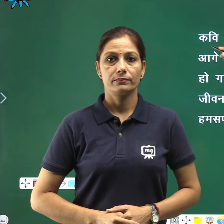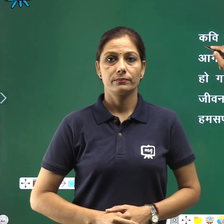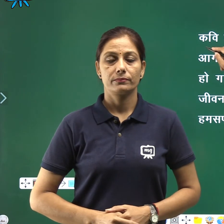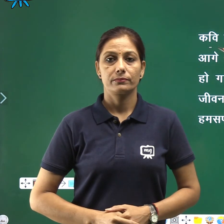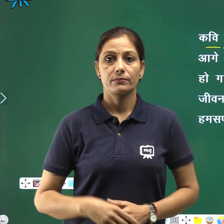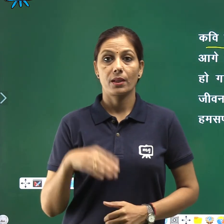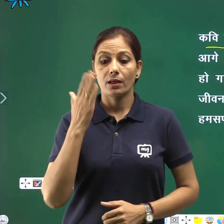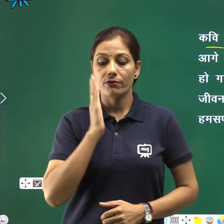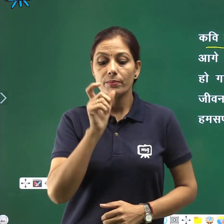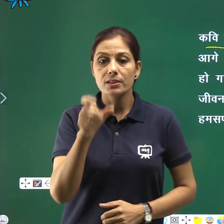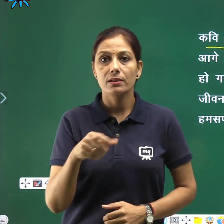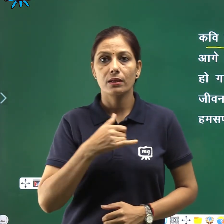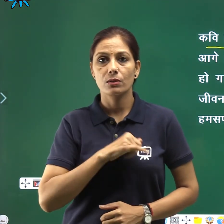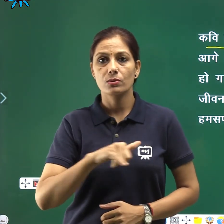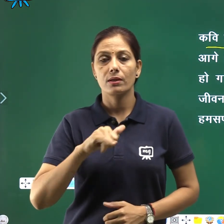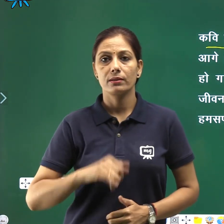कवि के अनुसार